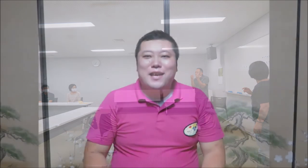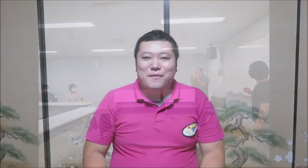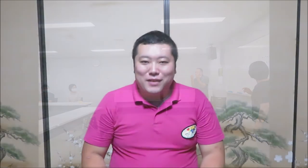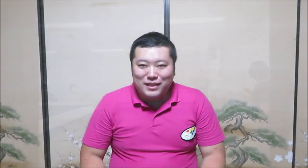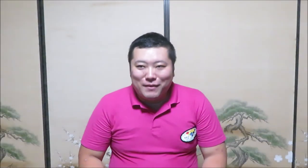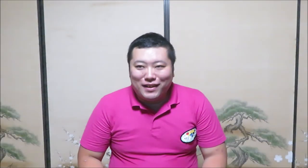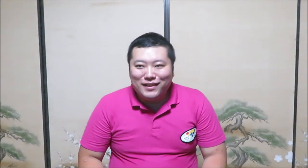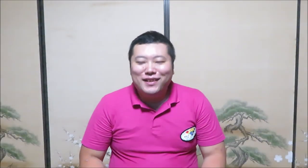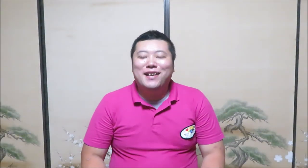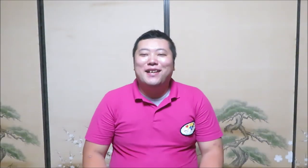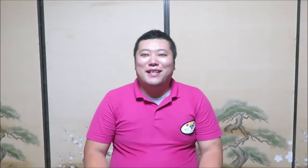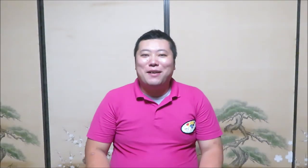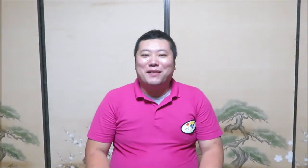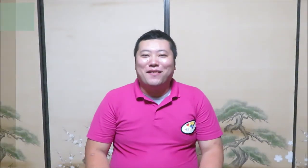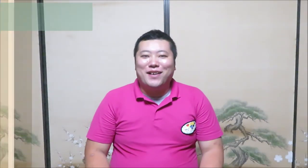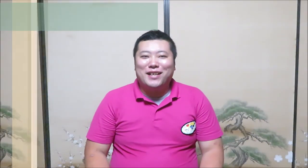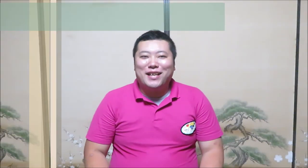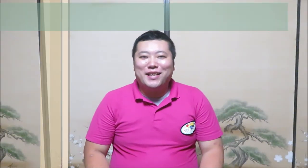皆様、最後までご覧いただき